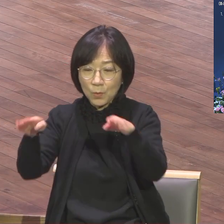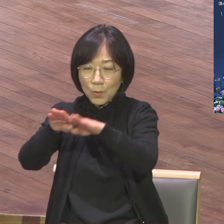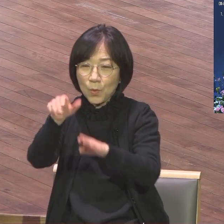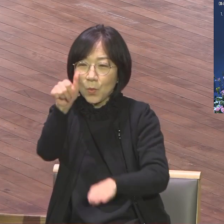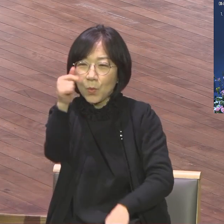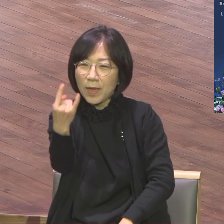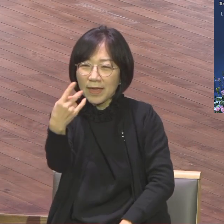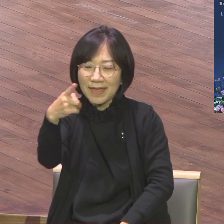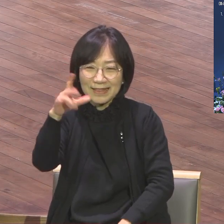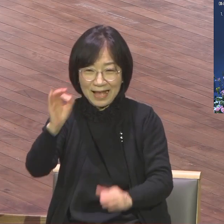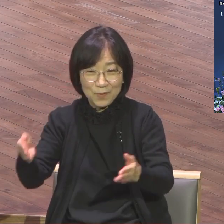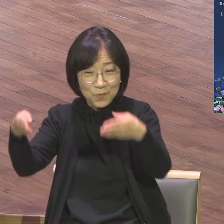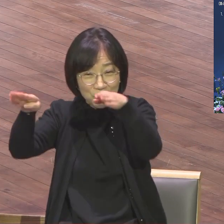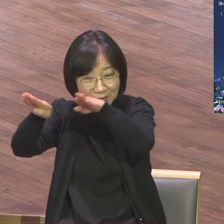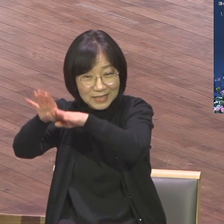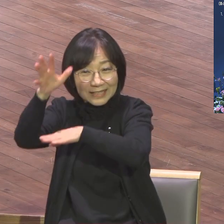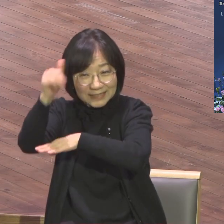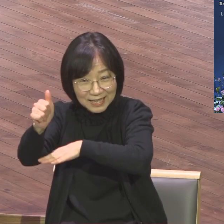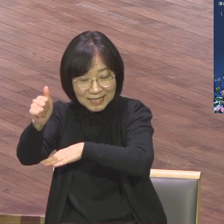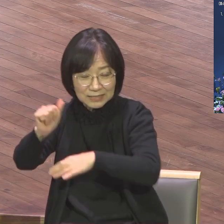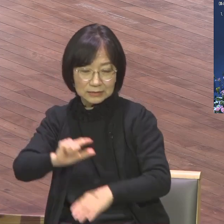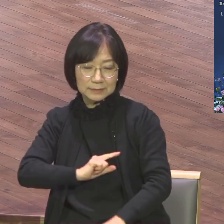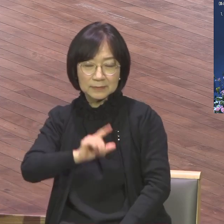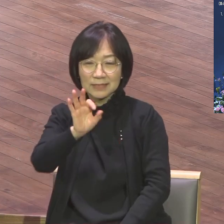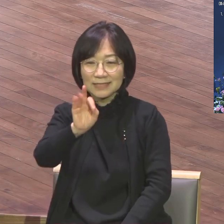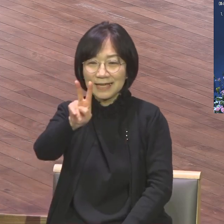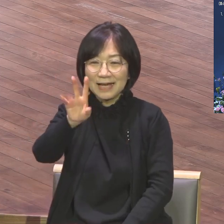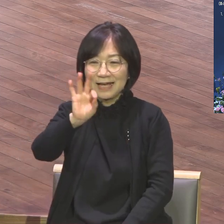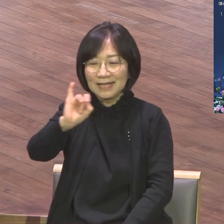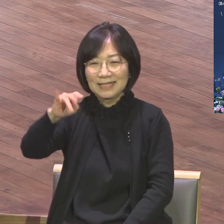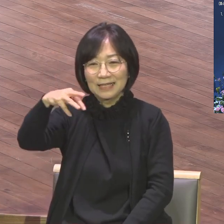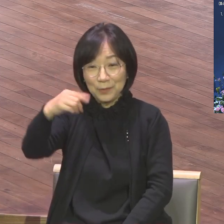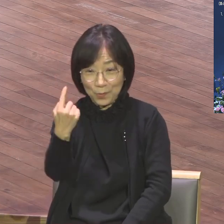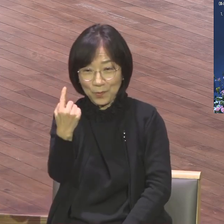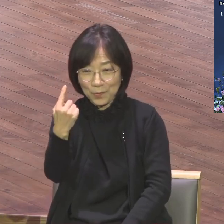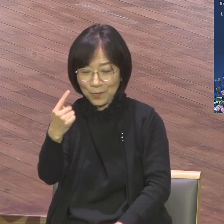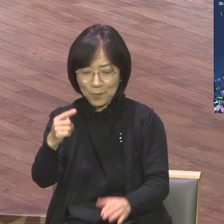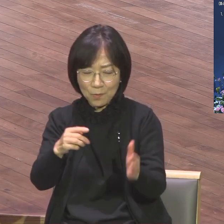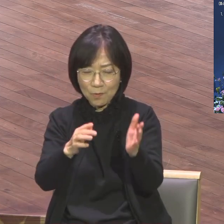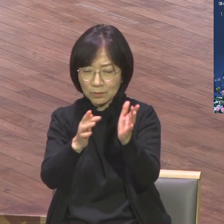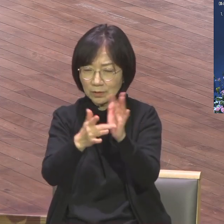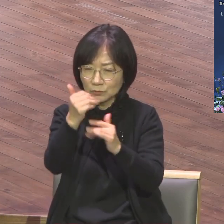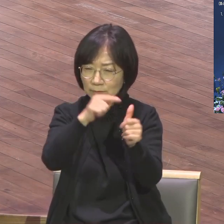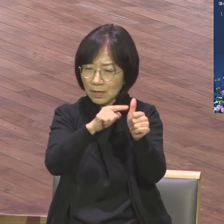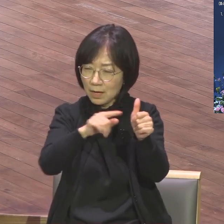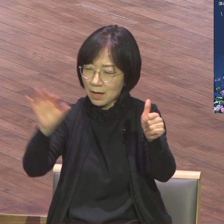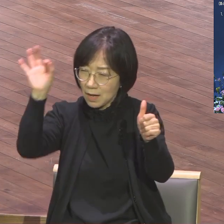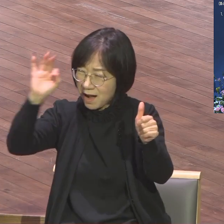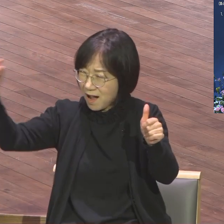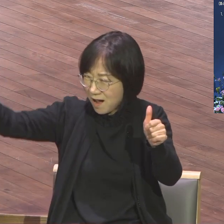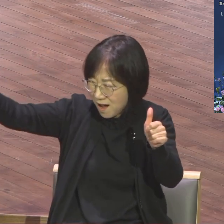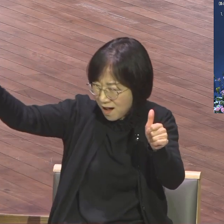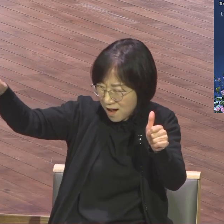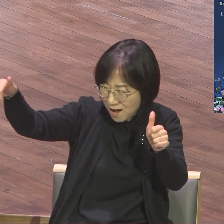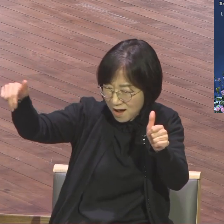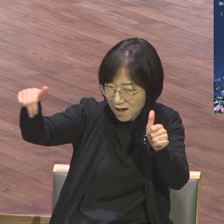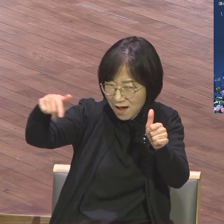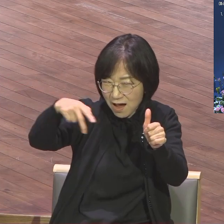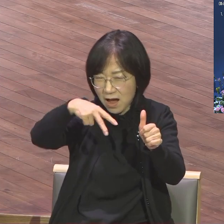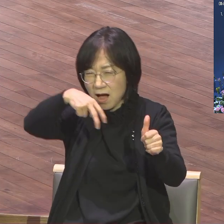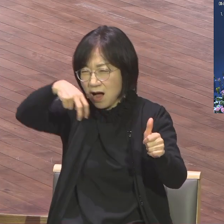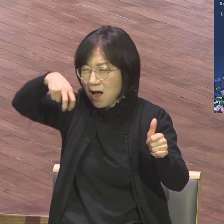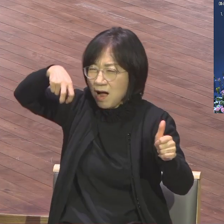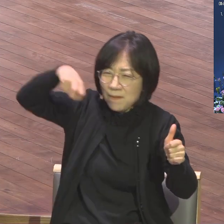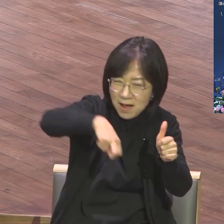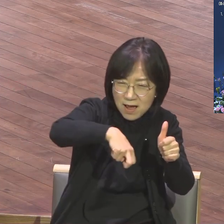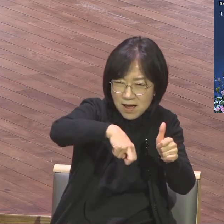회당장이었던 이 야이로란 사람이 예수를 찾아옵니다. 그리고 그 발 아래 엎드려 자신의 어린